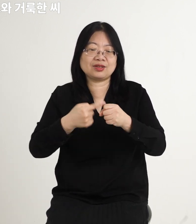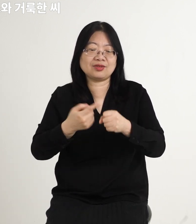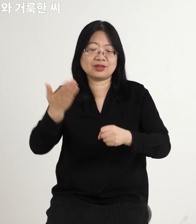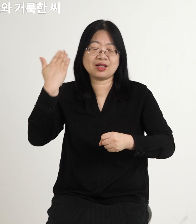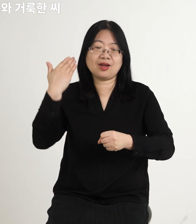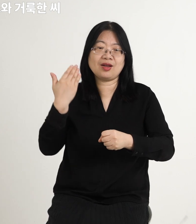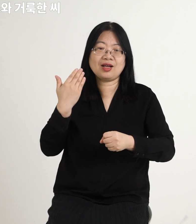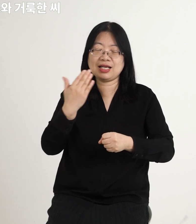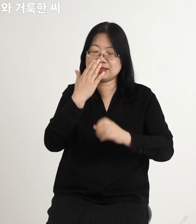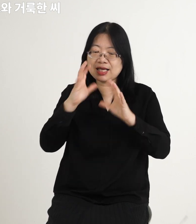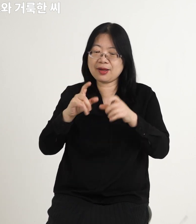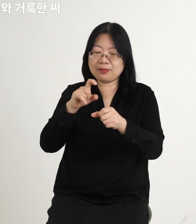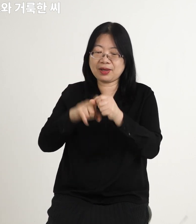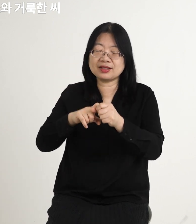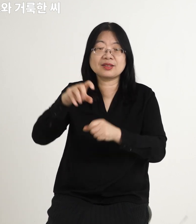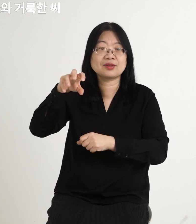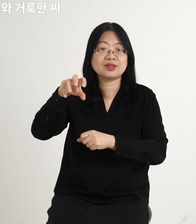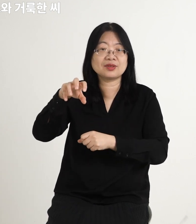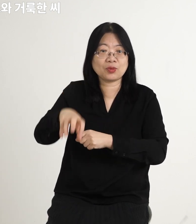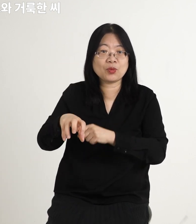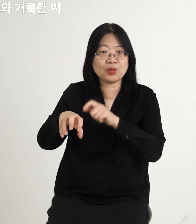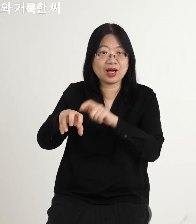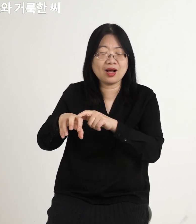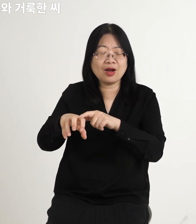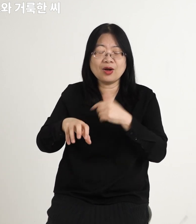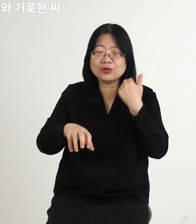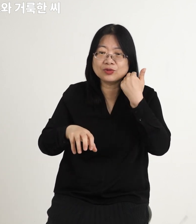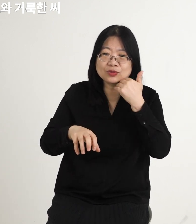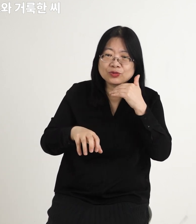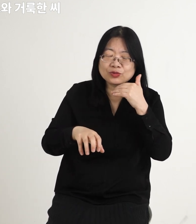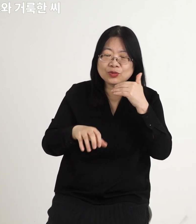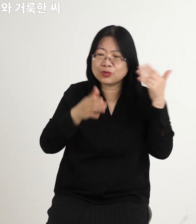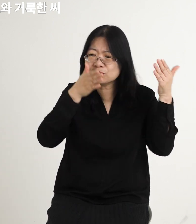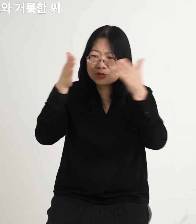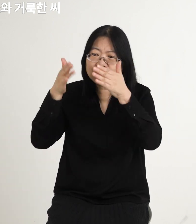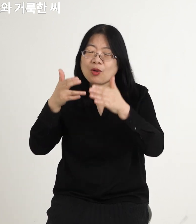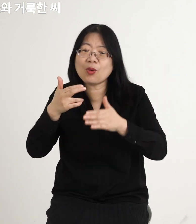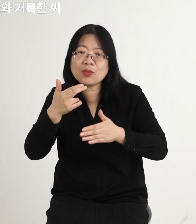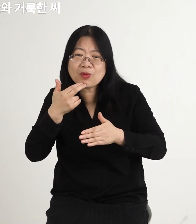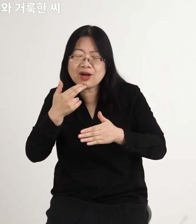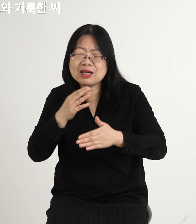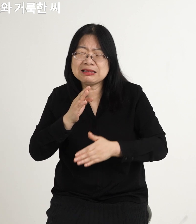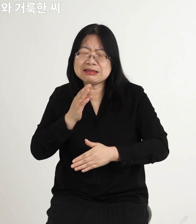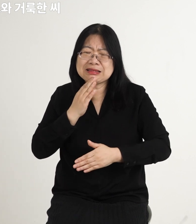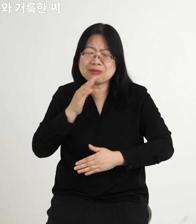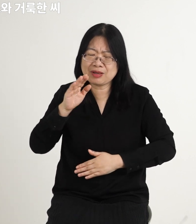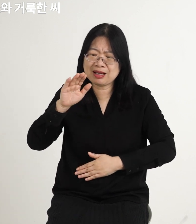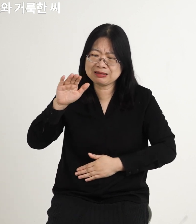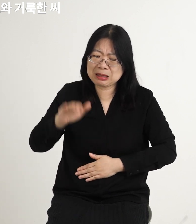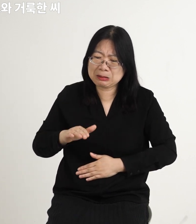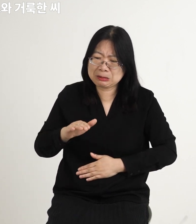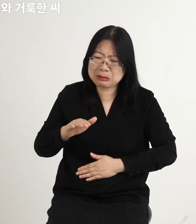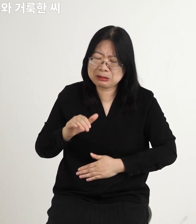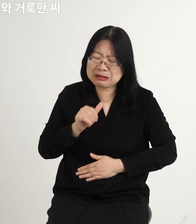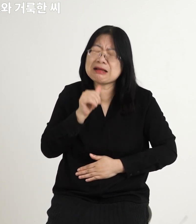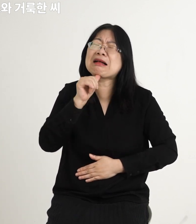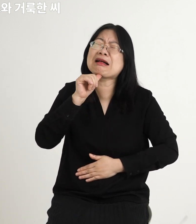베들레헴에서 누구도 어느 역사도 주목하지 않던 낮고 천한 모습으로